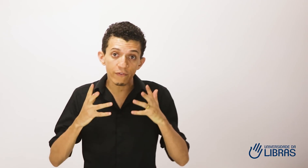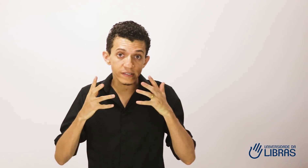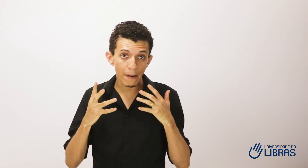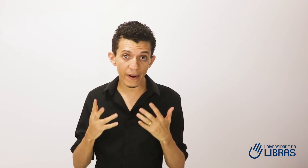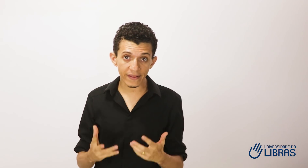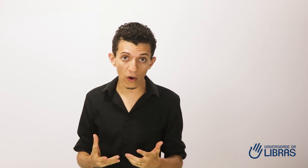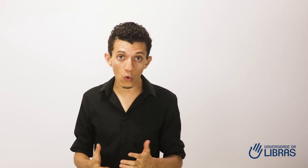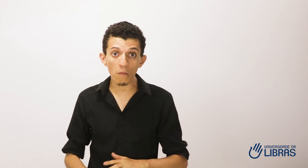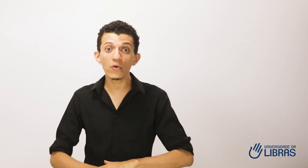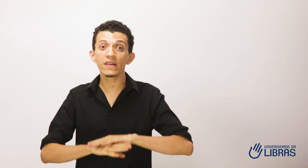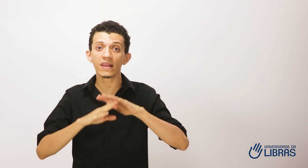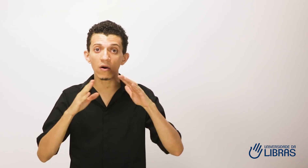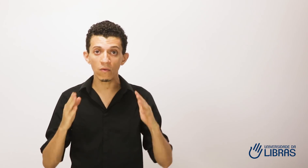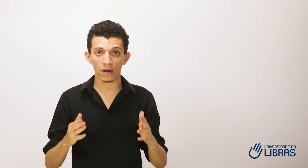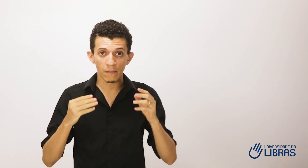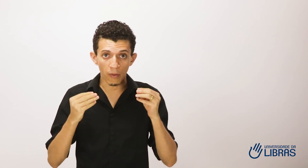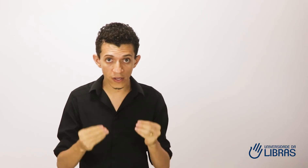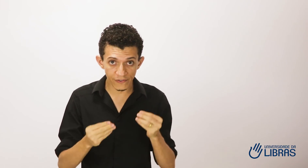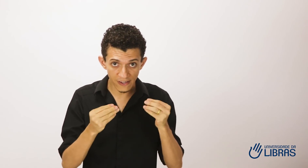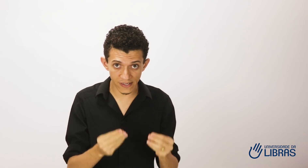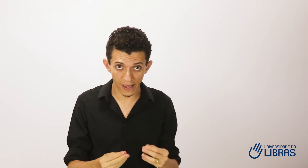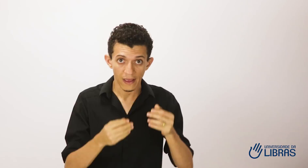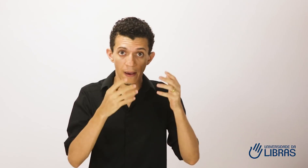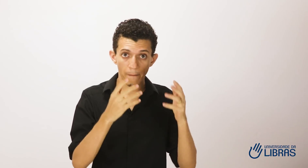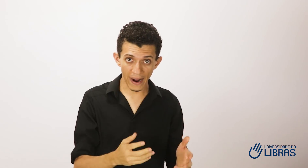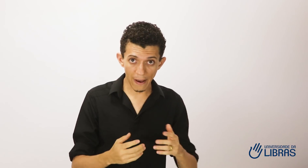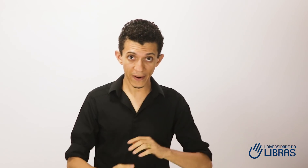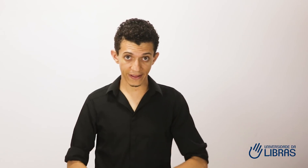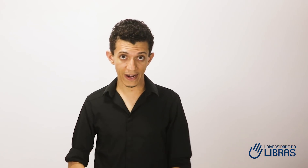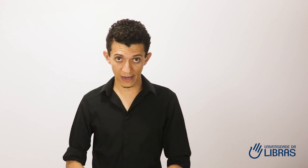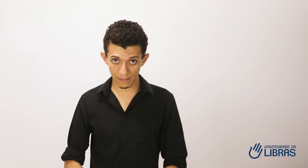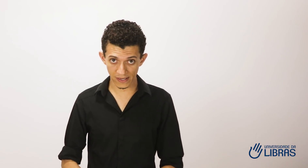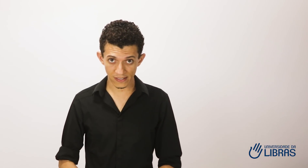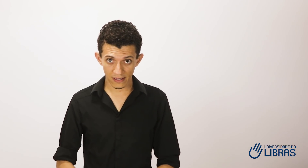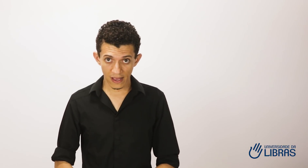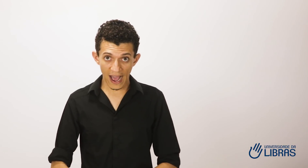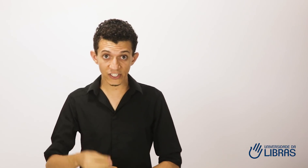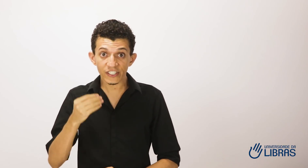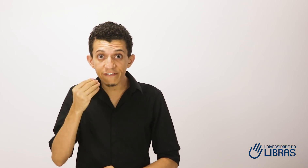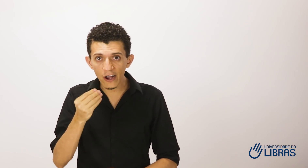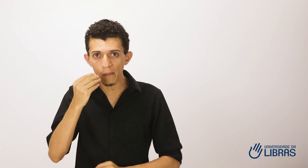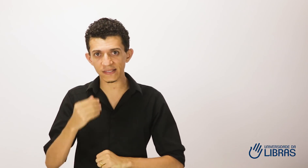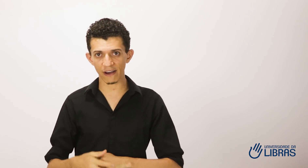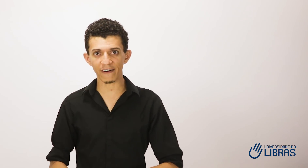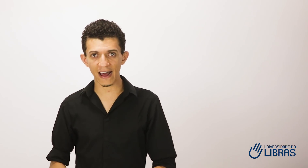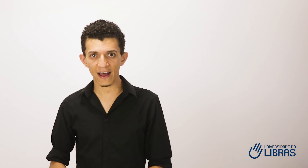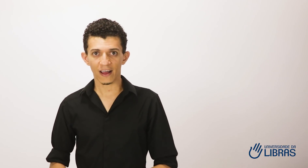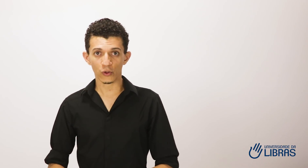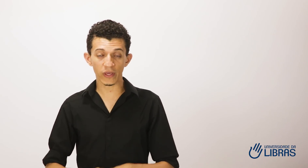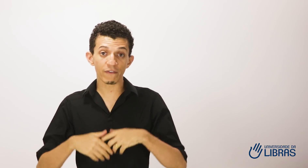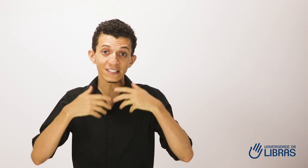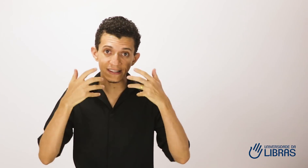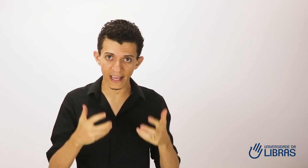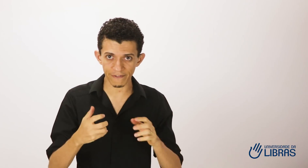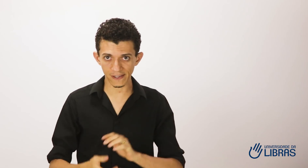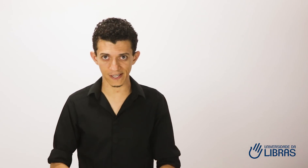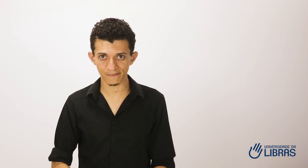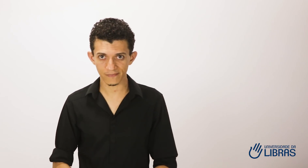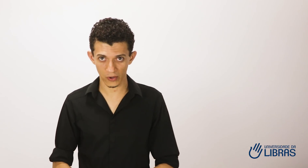você aprendeu como não pode fazer para aprender a Libras, a gente vai começar a falar do que você tem que fazer,